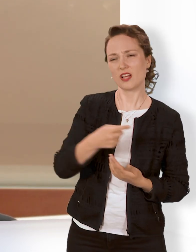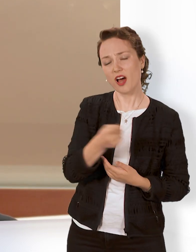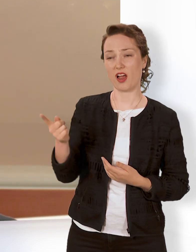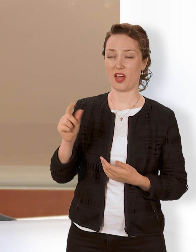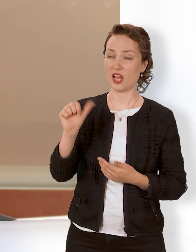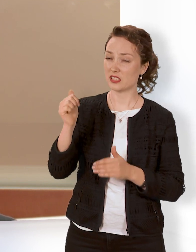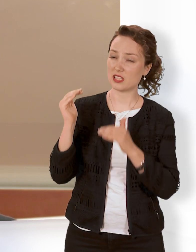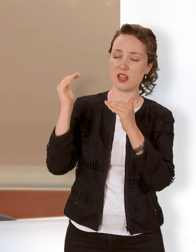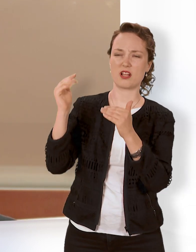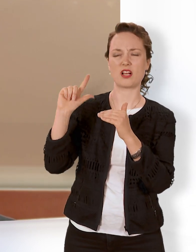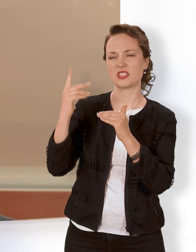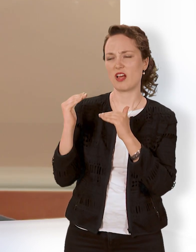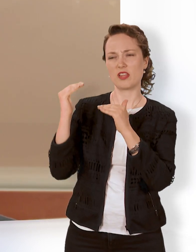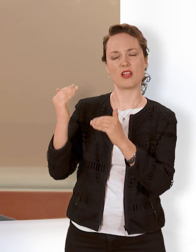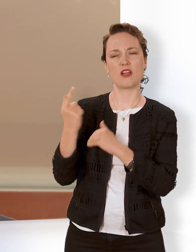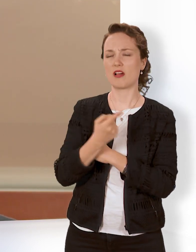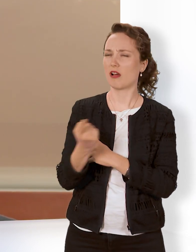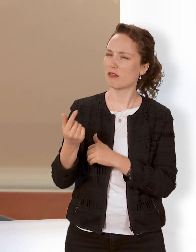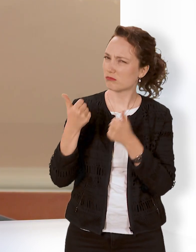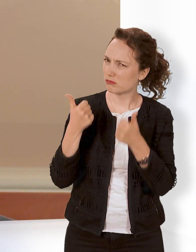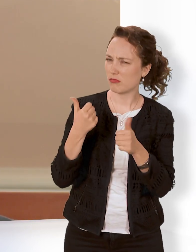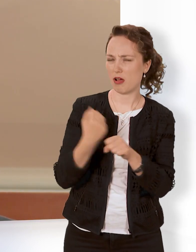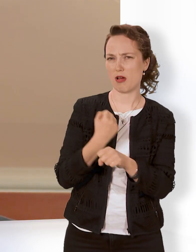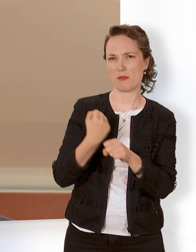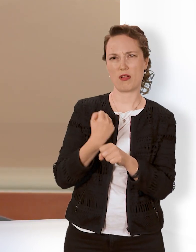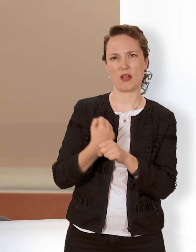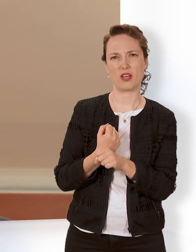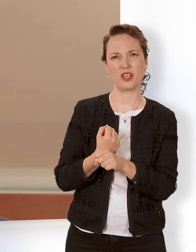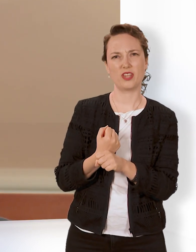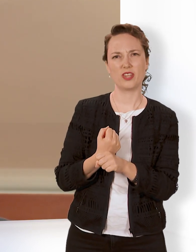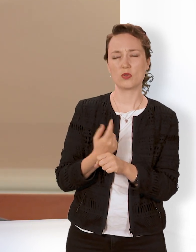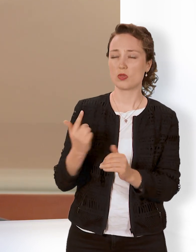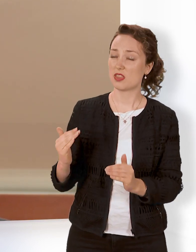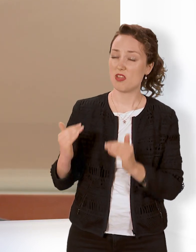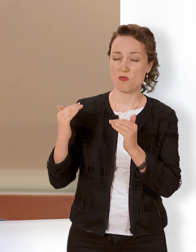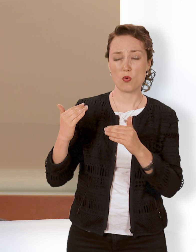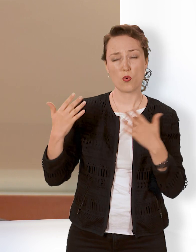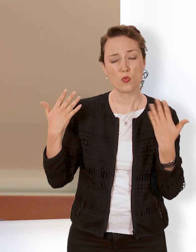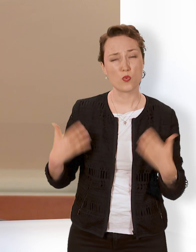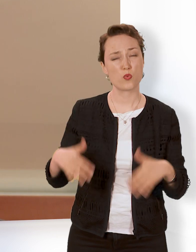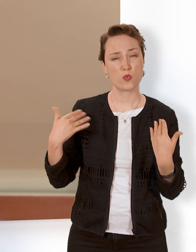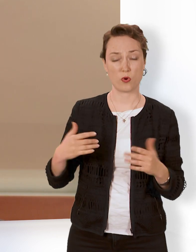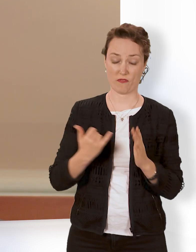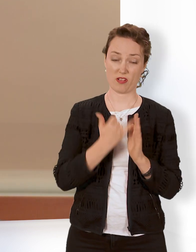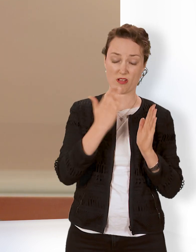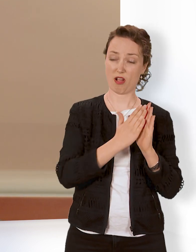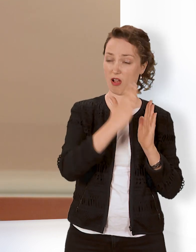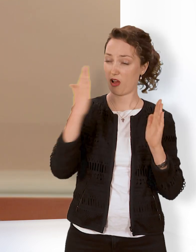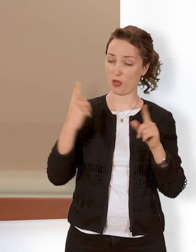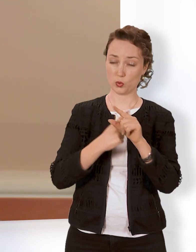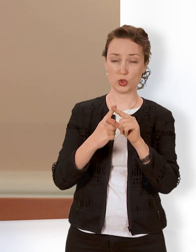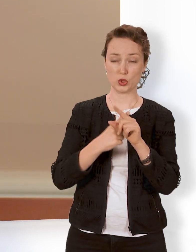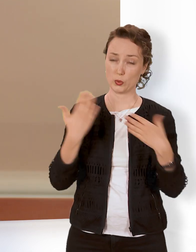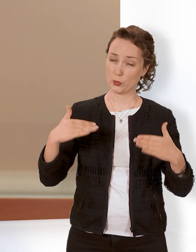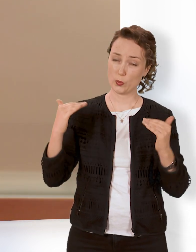der ersten Liga, zweite Liga, die machen einen klasse Job und haben ein Niveau über das ganze Jahr gesehen durchschnittlich. Das